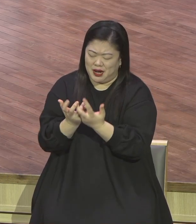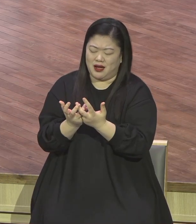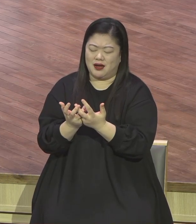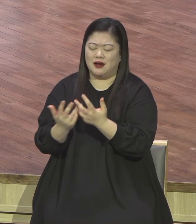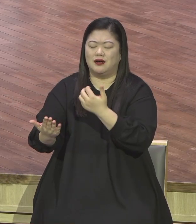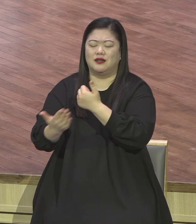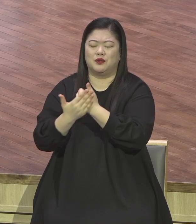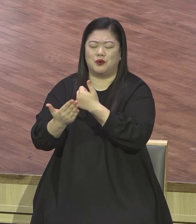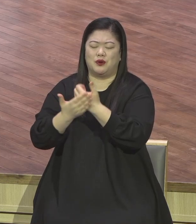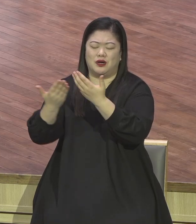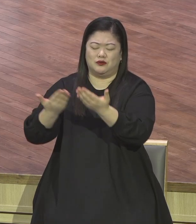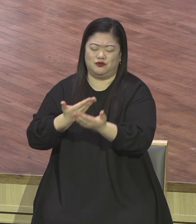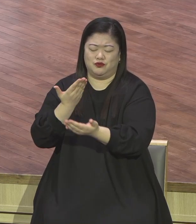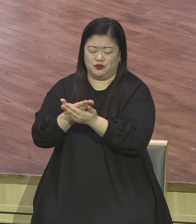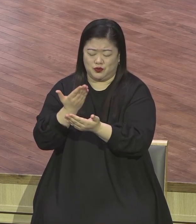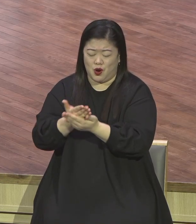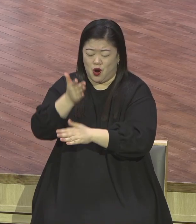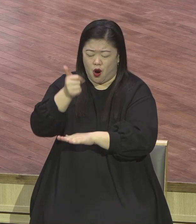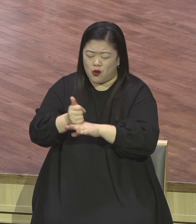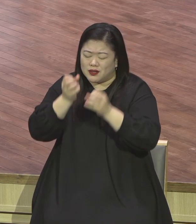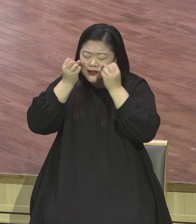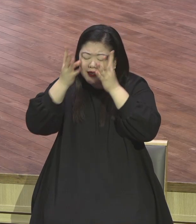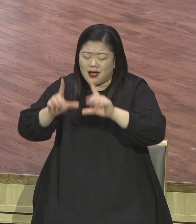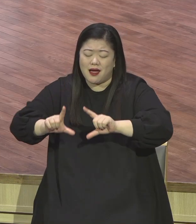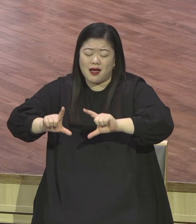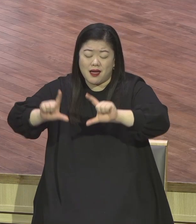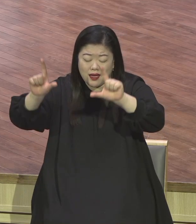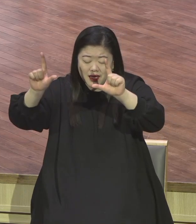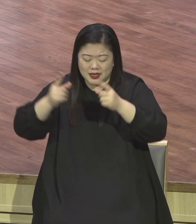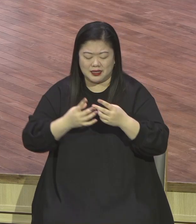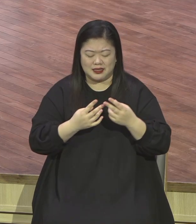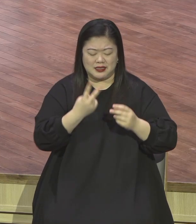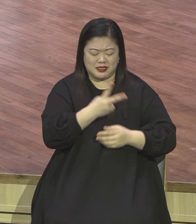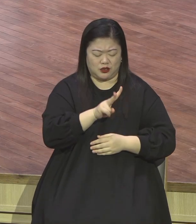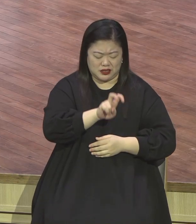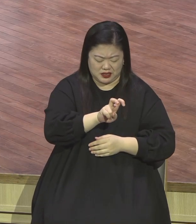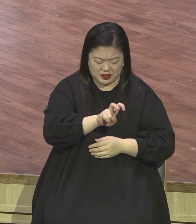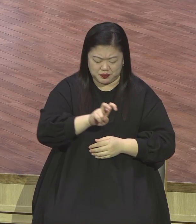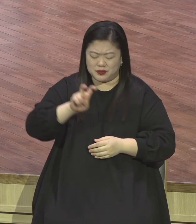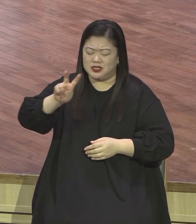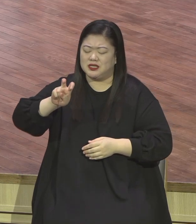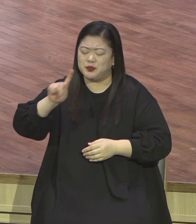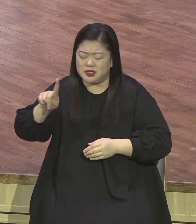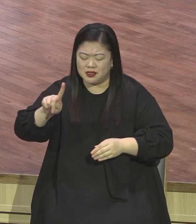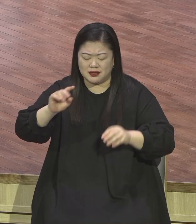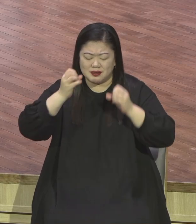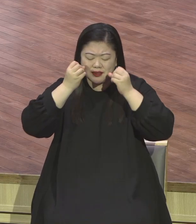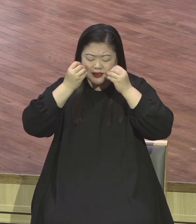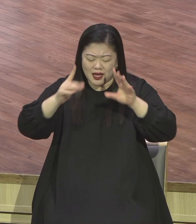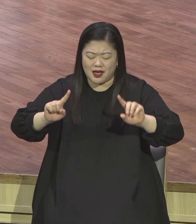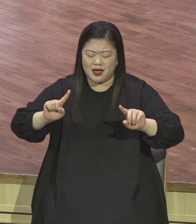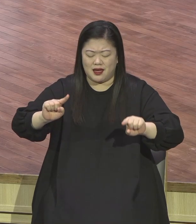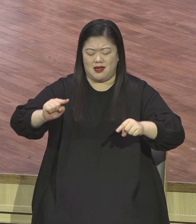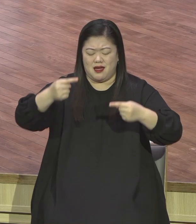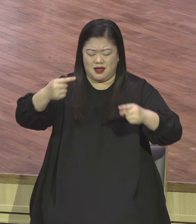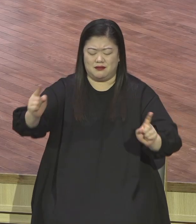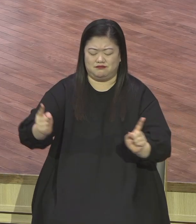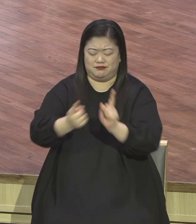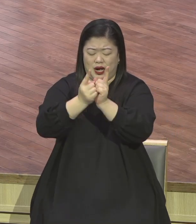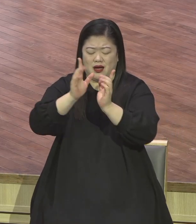주께서 새롭게 새로운 해를 맞이하기 전에 새로운 시작이 되기 전에 우리 모든 성도들이